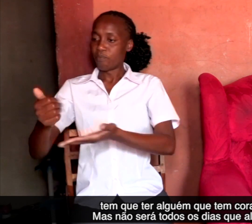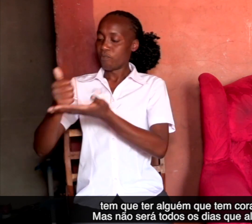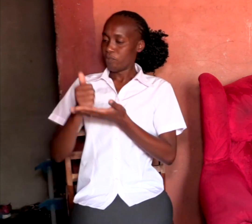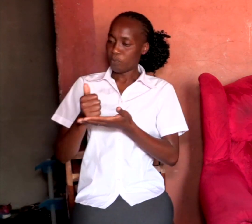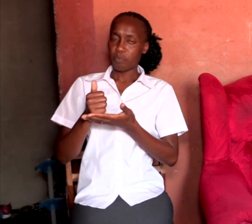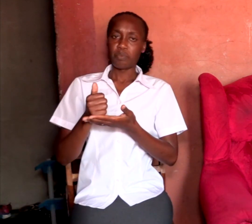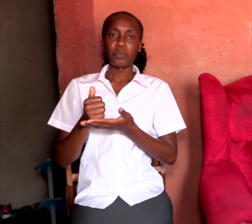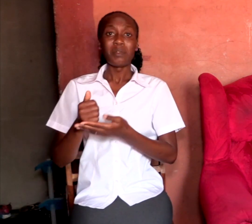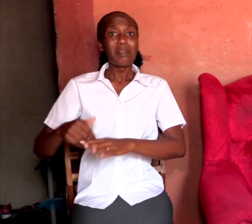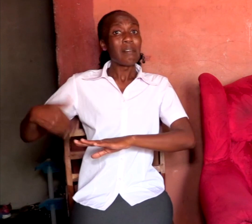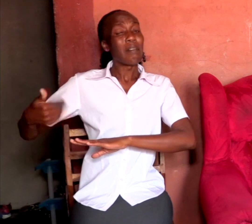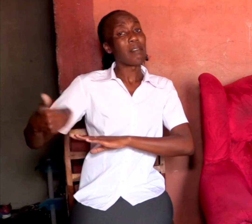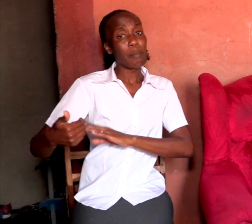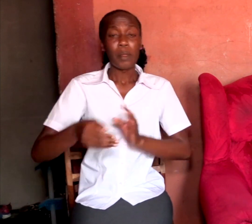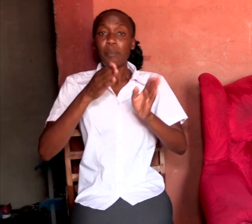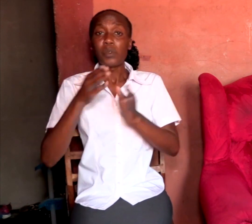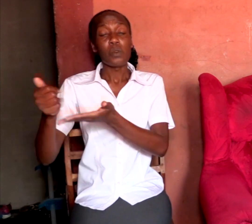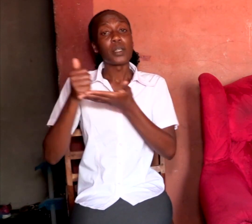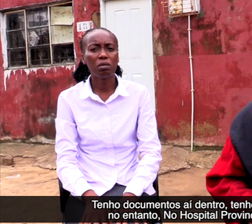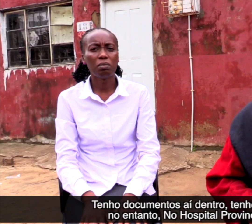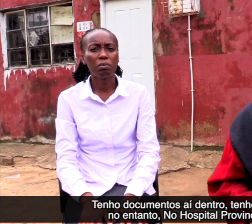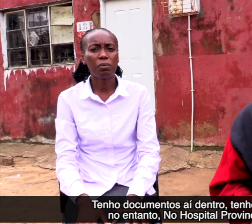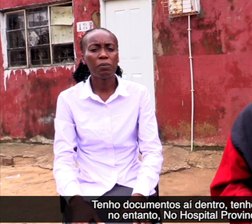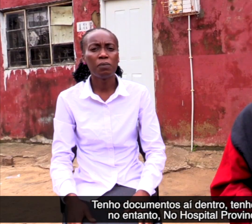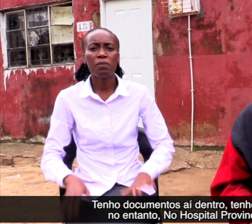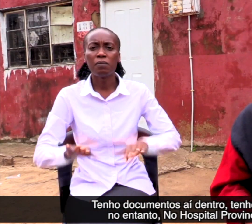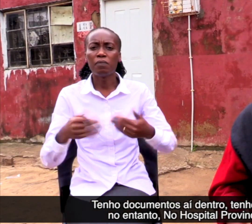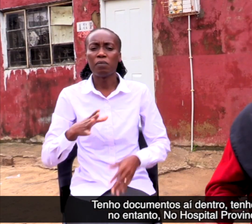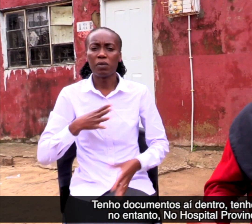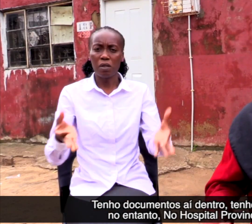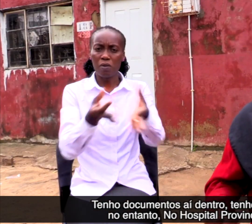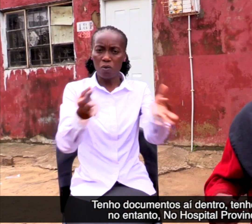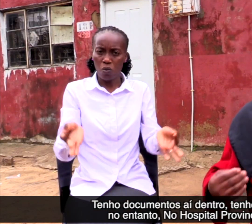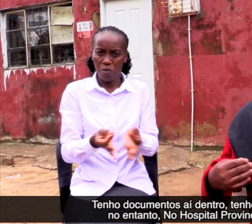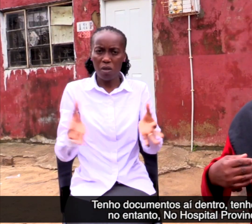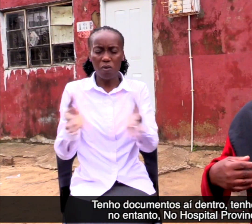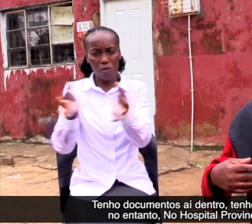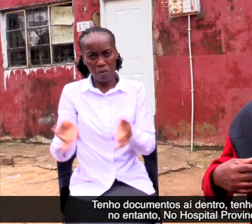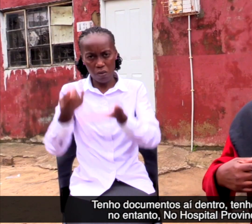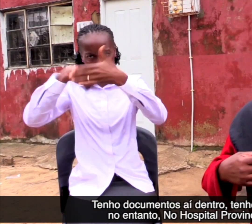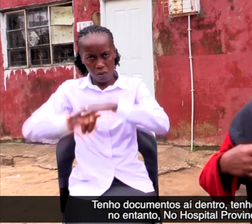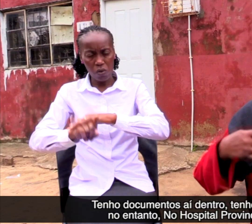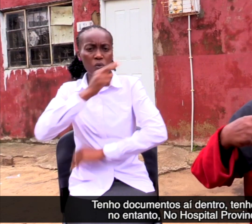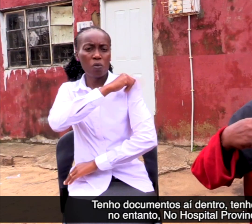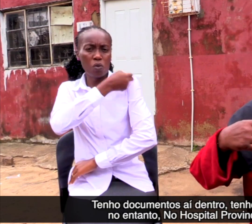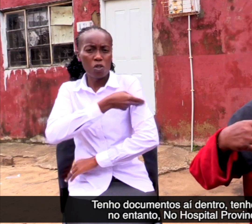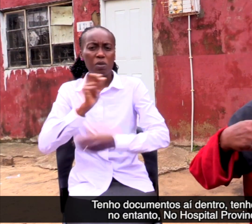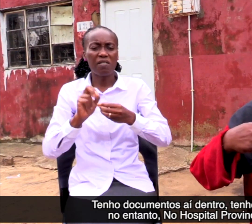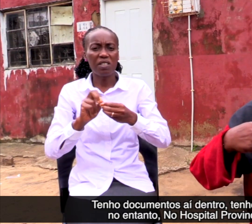vai te ajudar. Tenho documentos dele, está aí. faz controle.